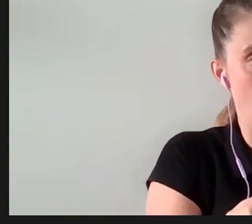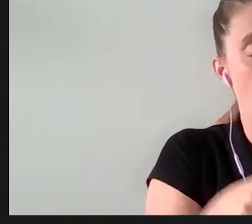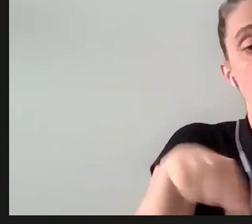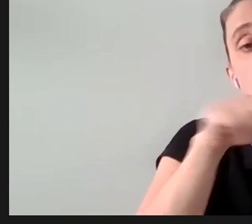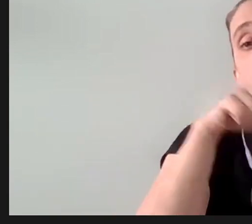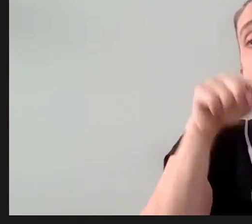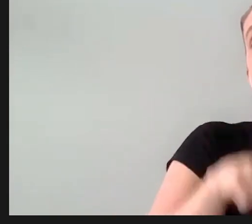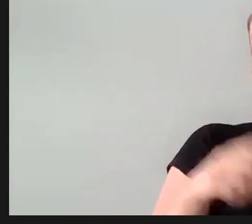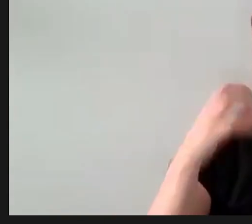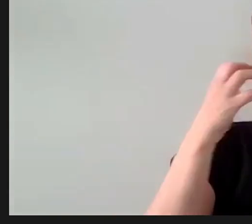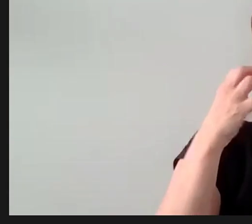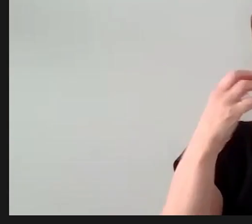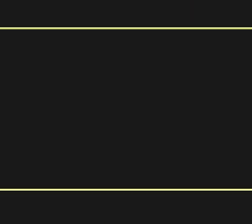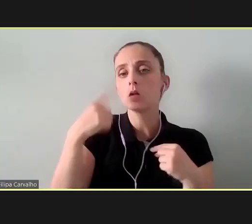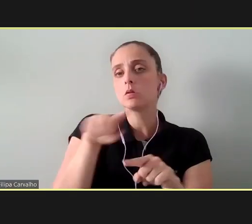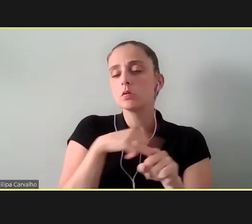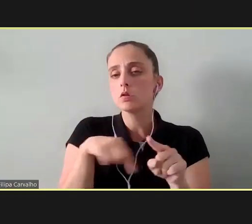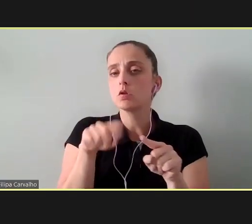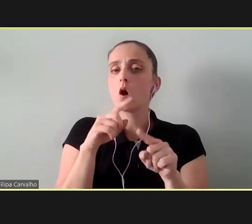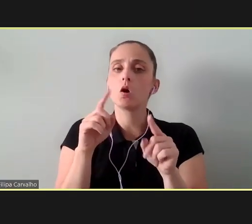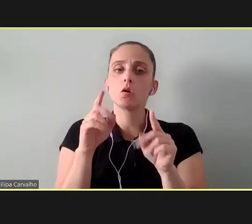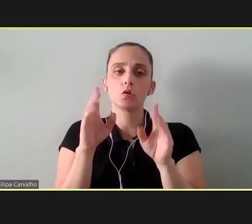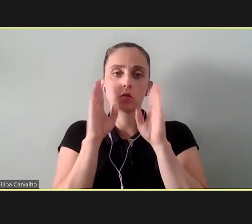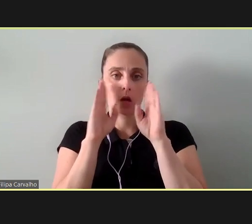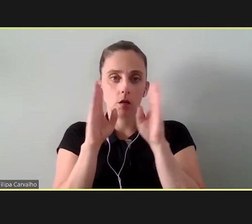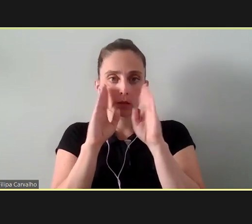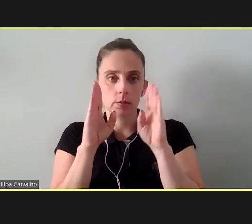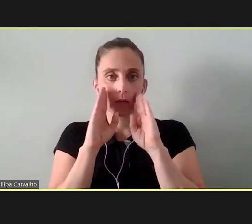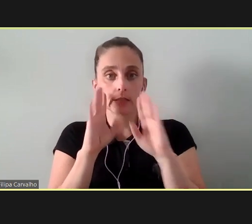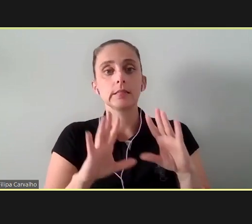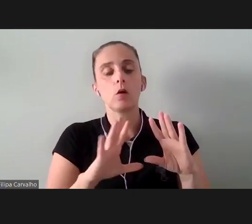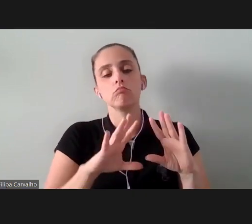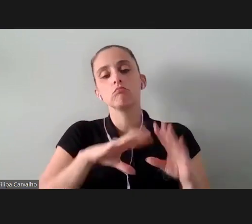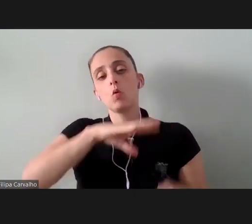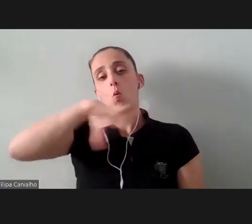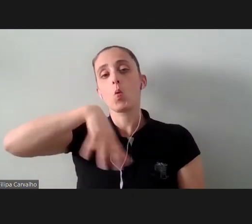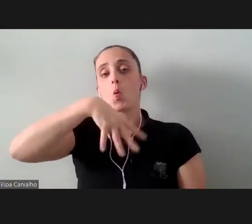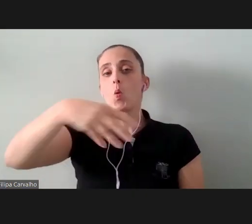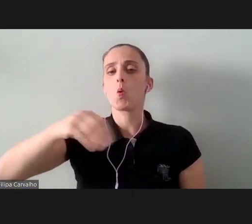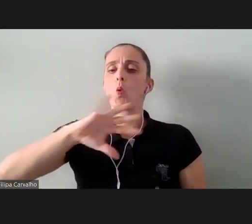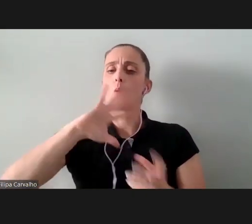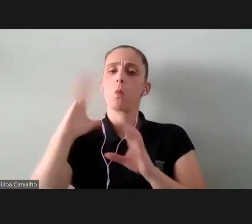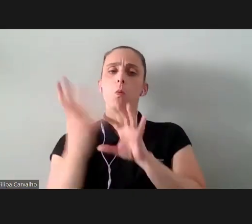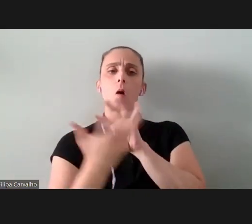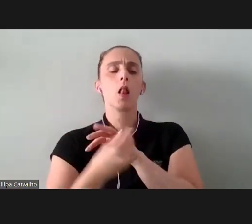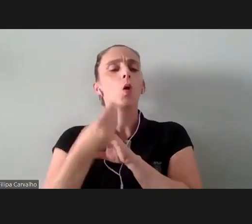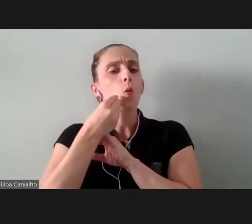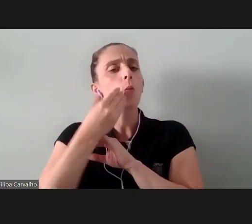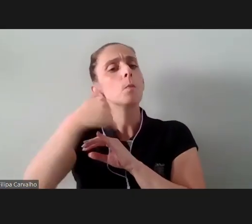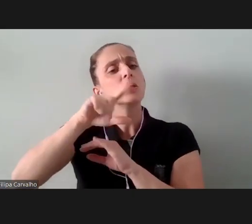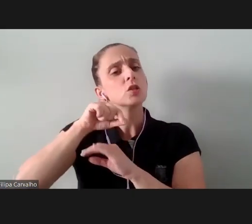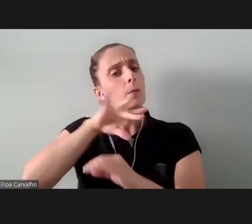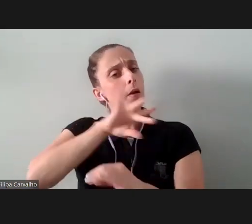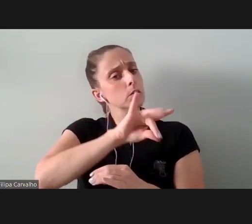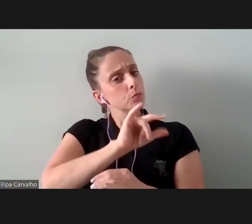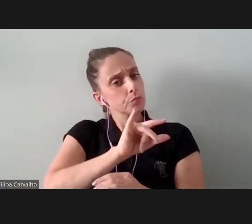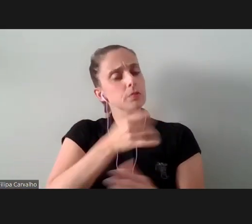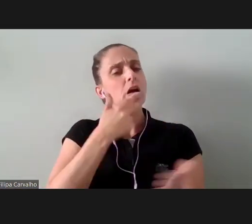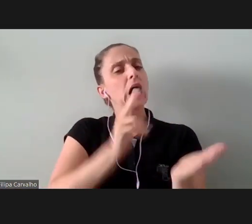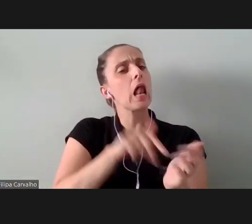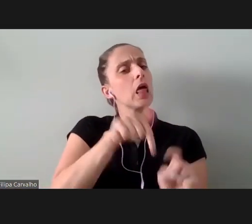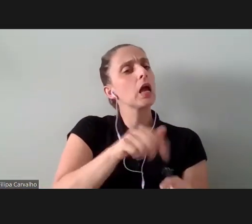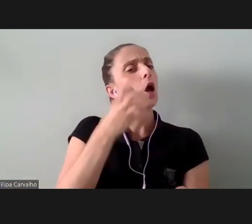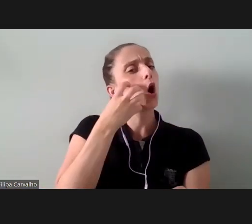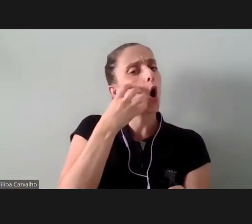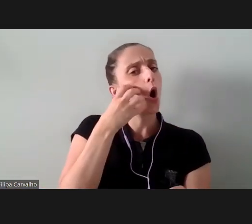temos de ter o cuidado de uma visão global, mas também de um realismo local. Falar de realismo local só quer